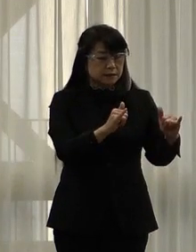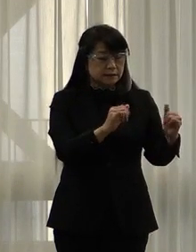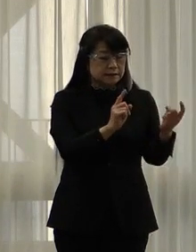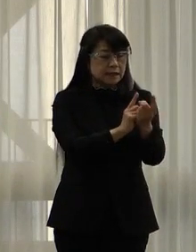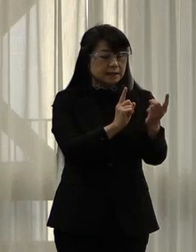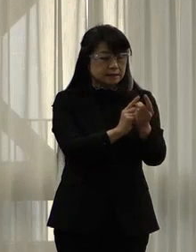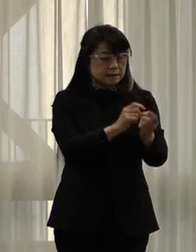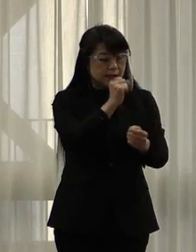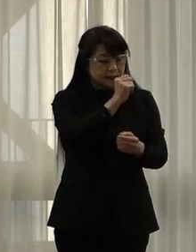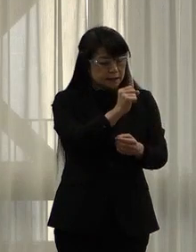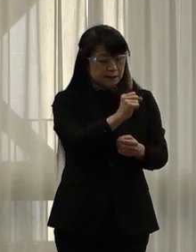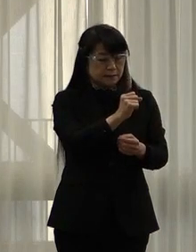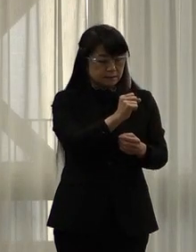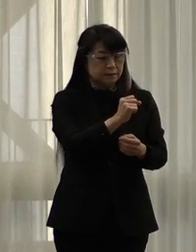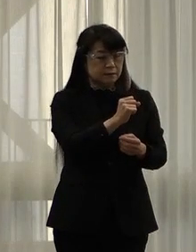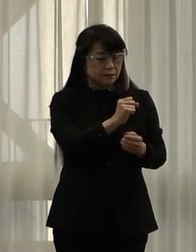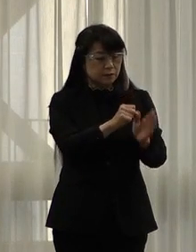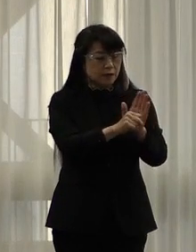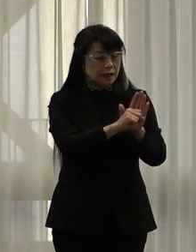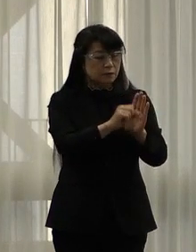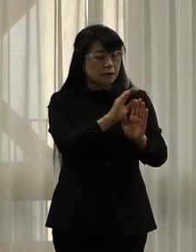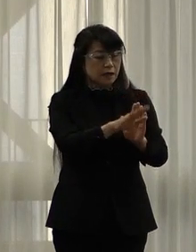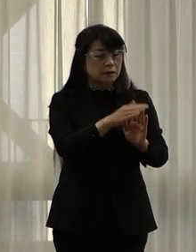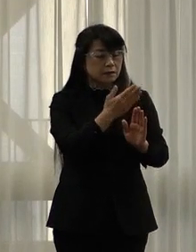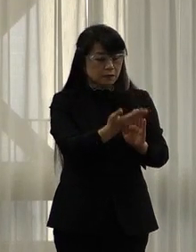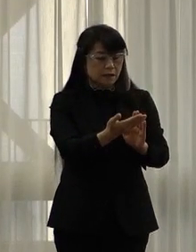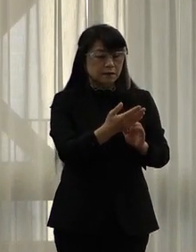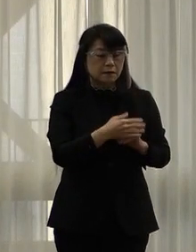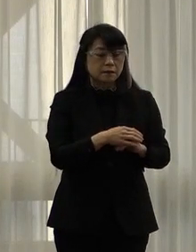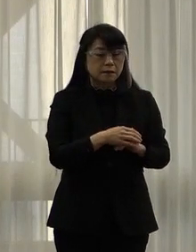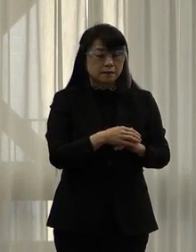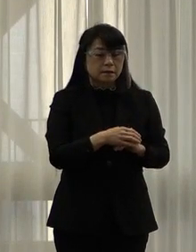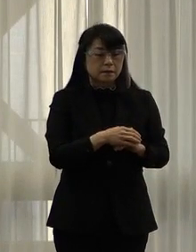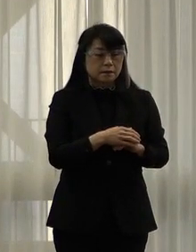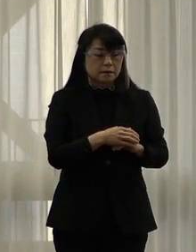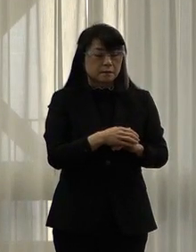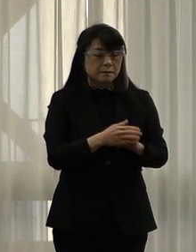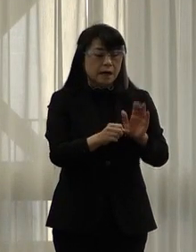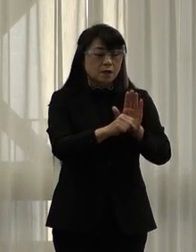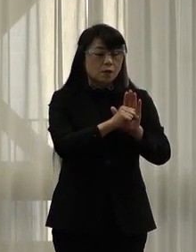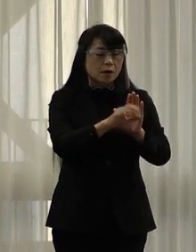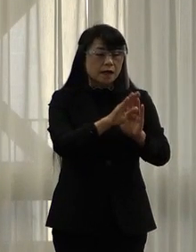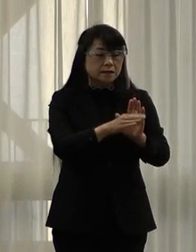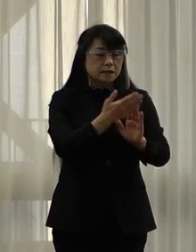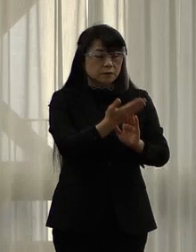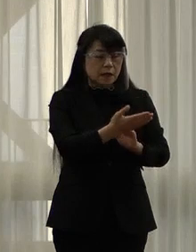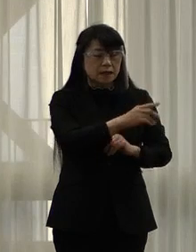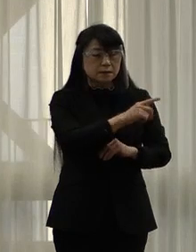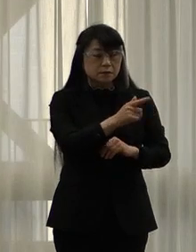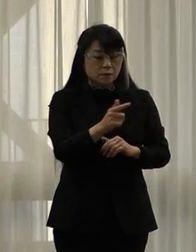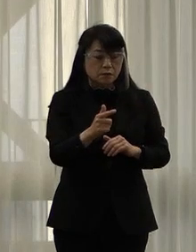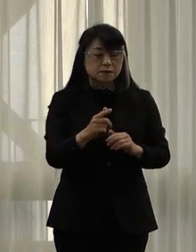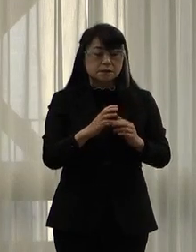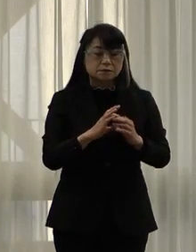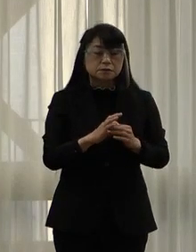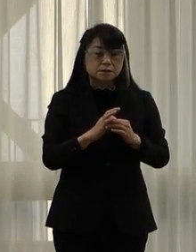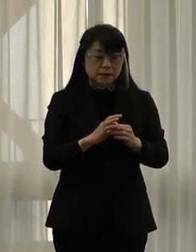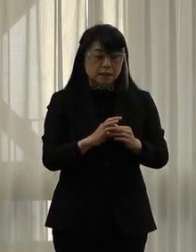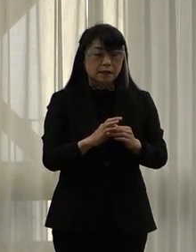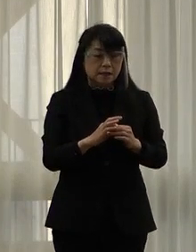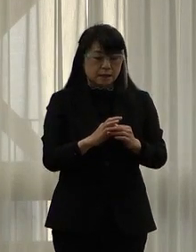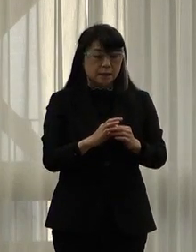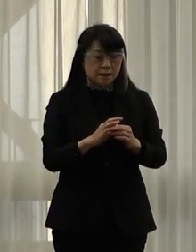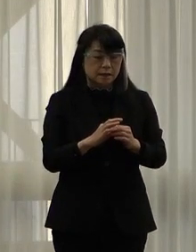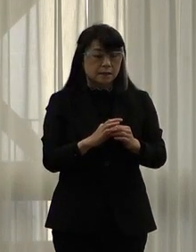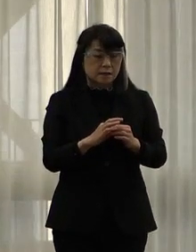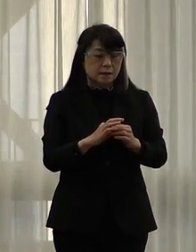伺うことによって、その政策がどれぐらいこう効いたのかどうか、そんなことに、まあ、それをまた